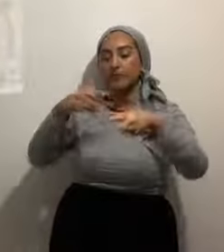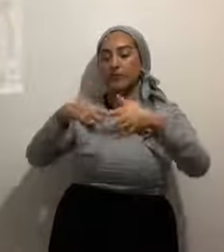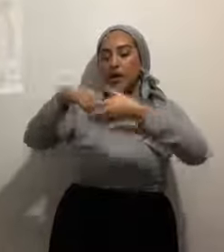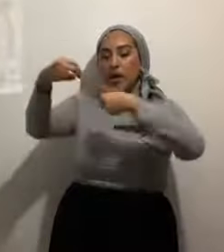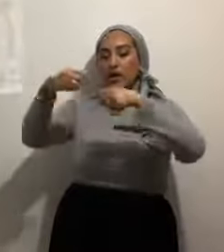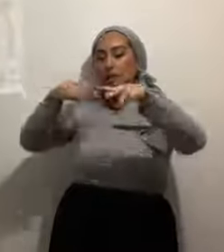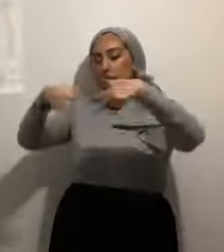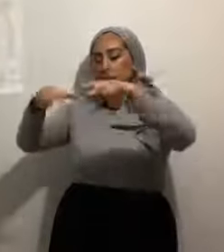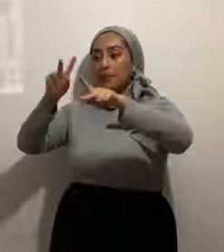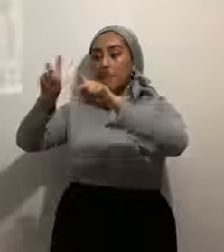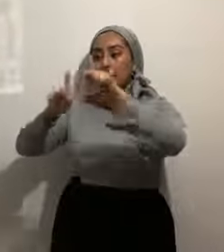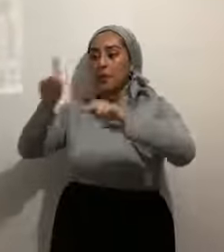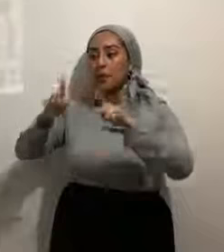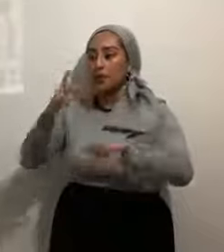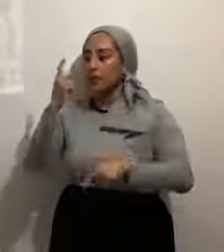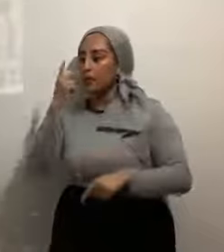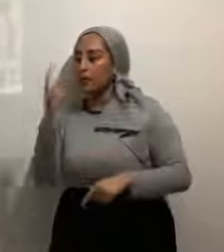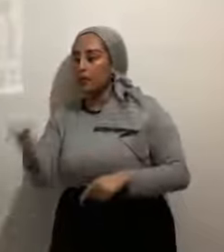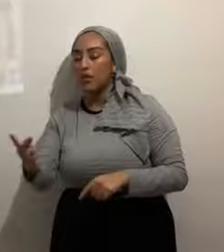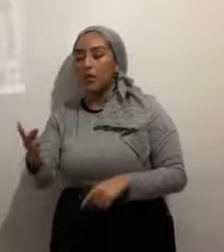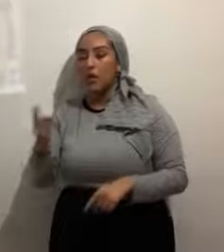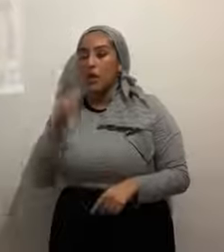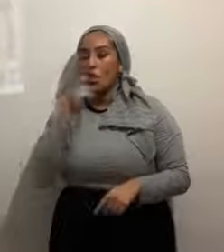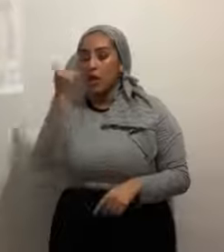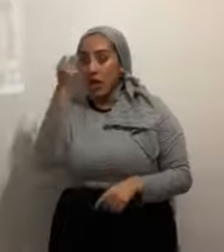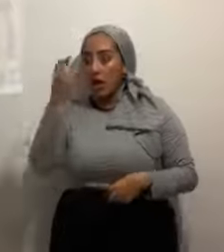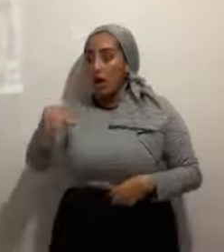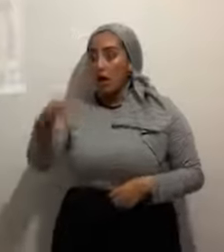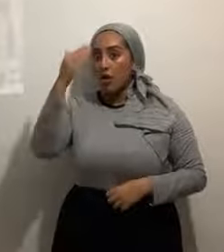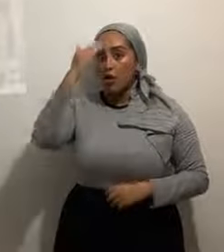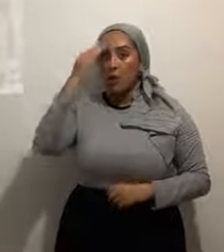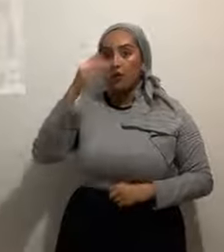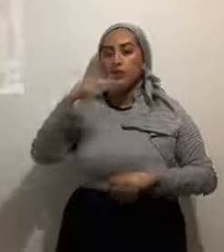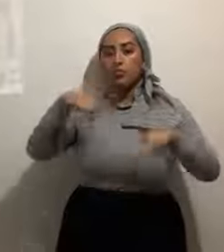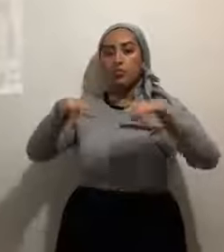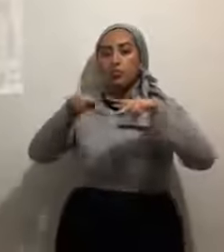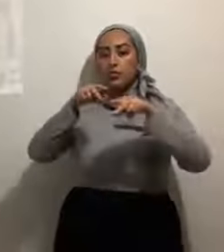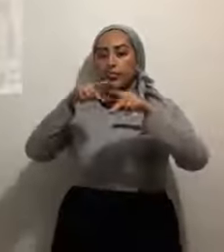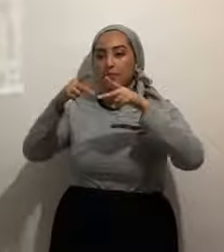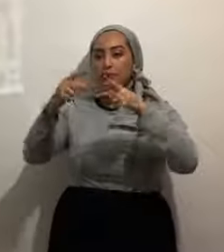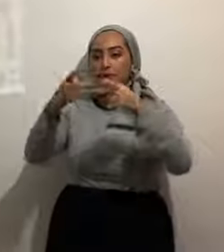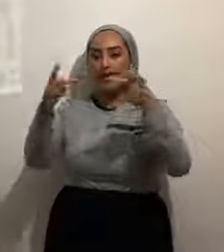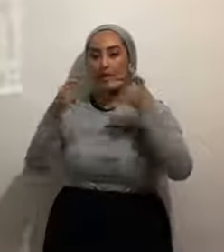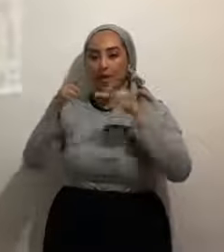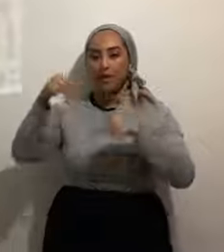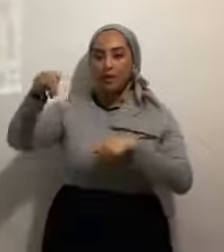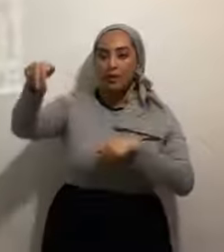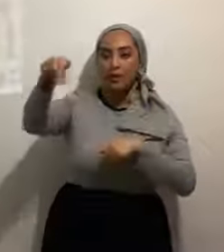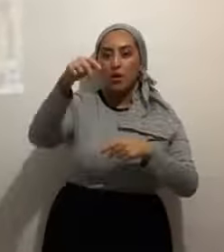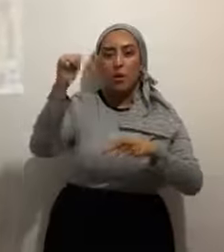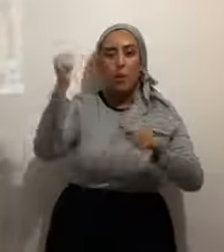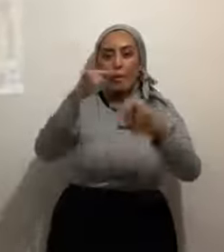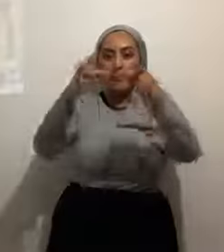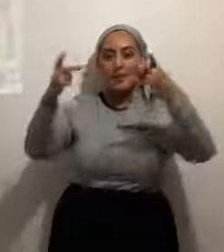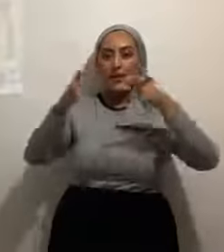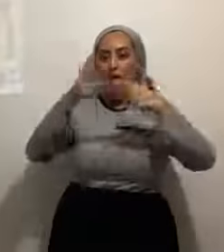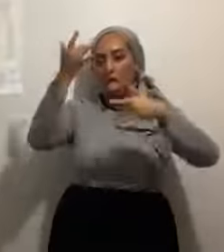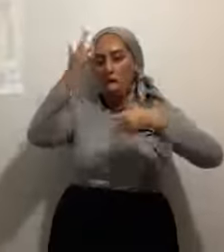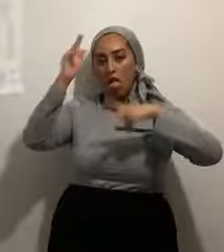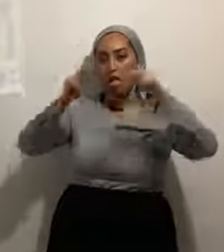enseguida la gente le conoció y recorriendo toda la tierra de alrededor, comenzaron a traer de todas partes enfermos en lechos